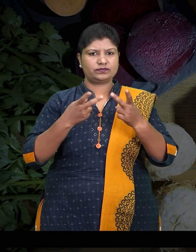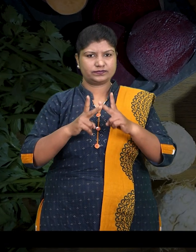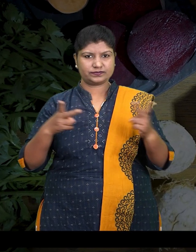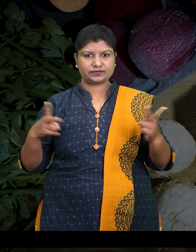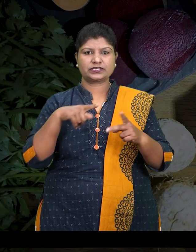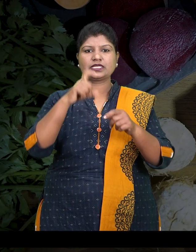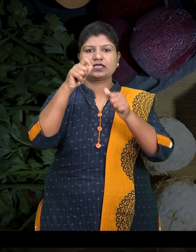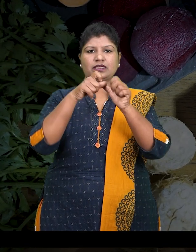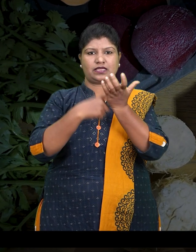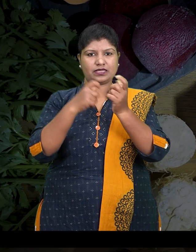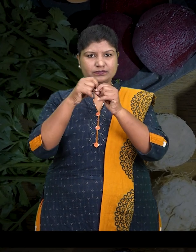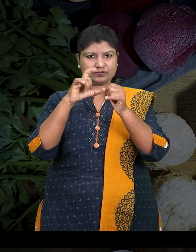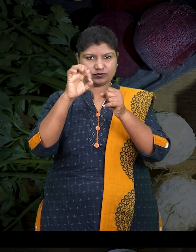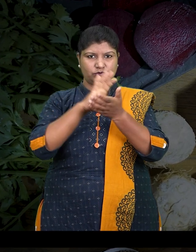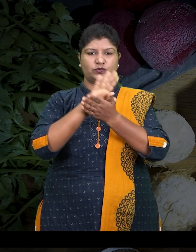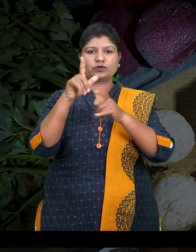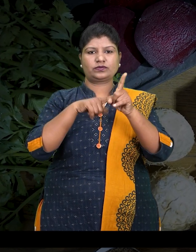कार्बोहाइड्रेट